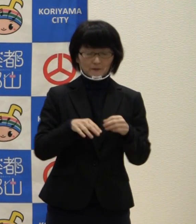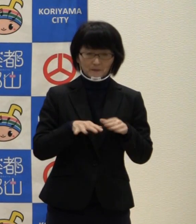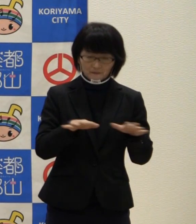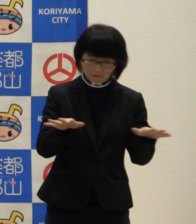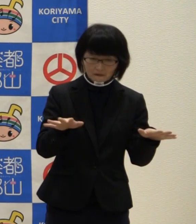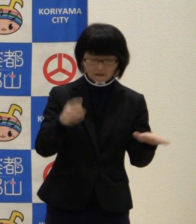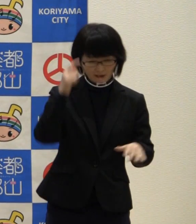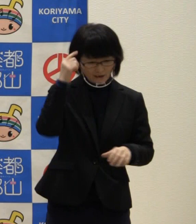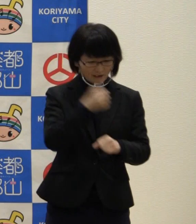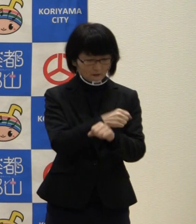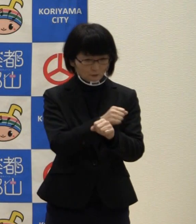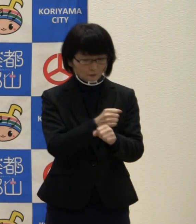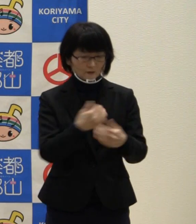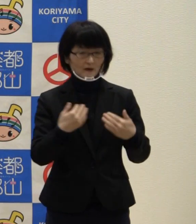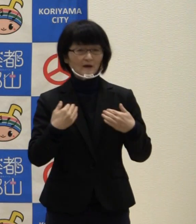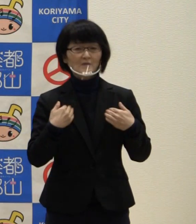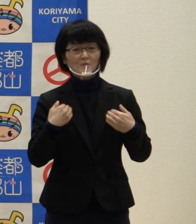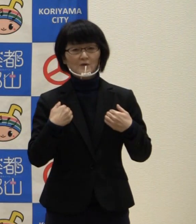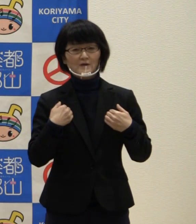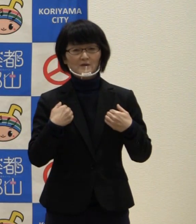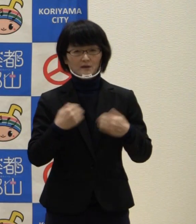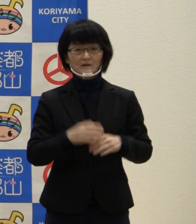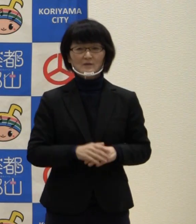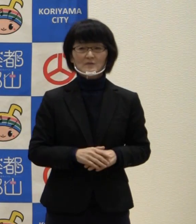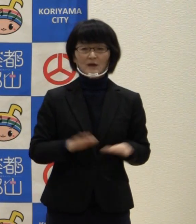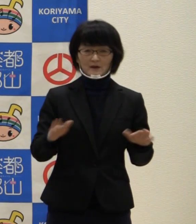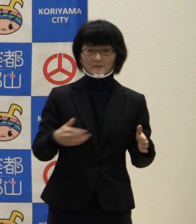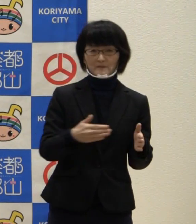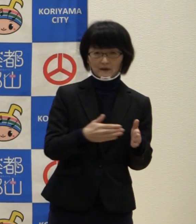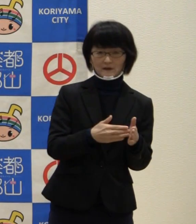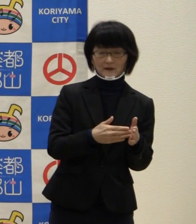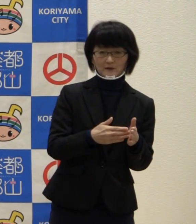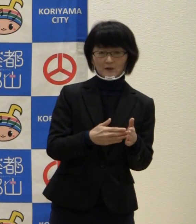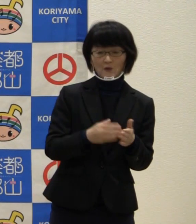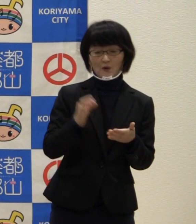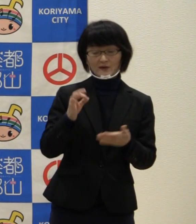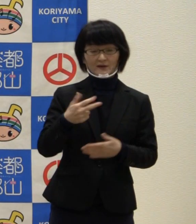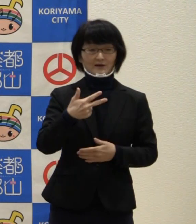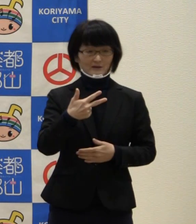ひこのこれまでの良き